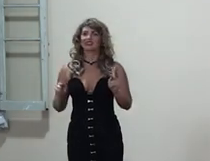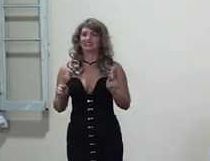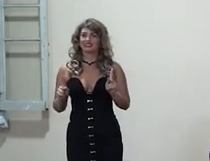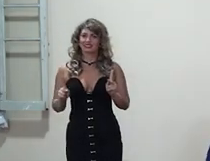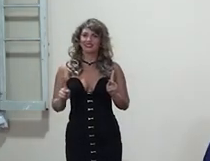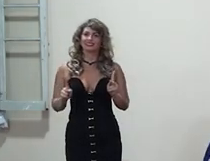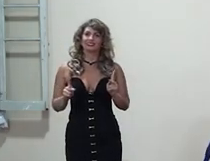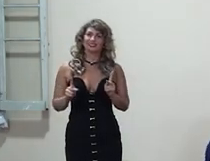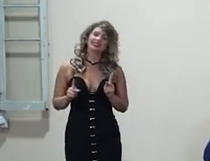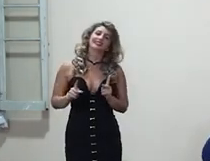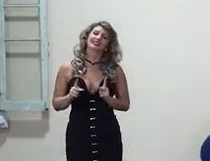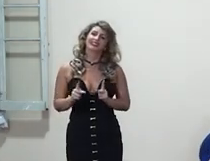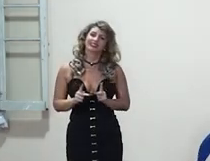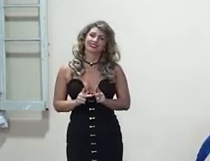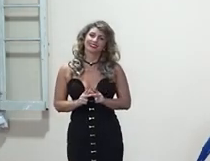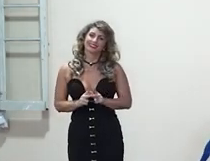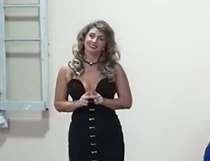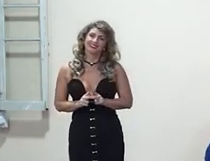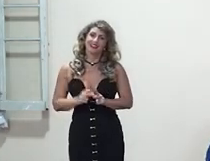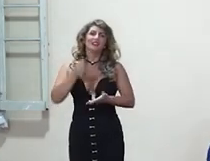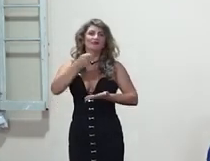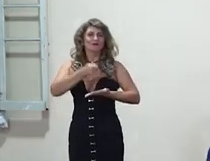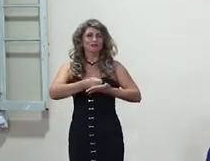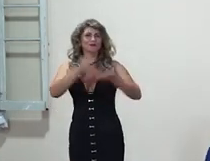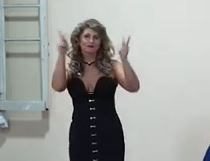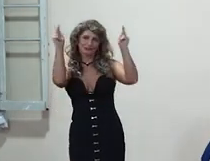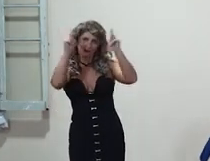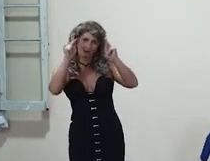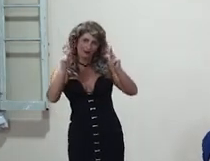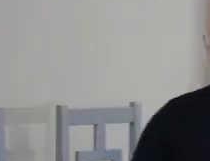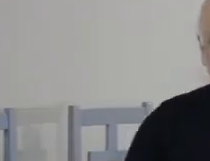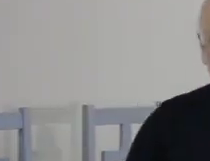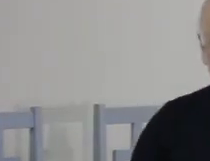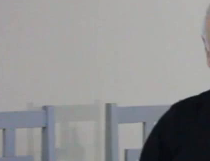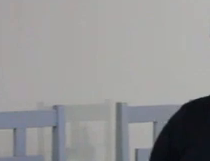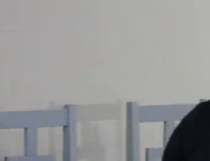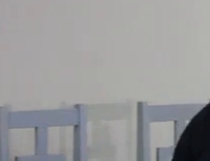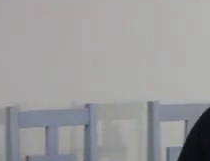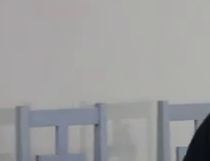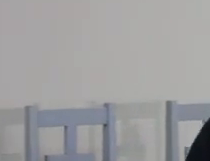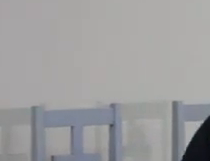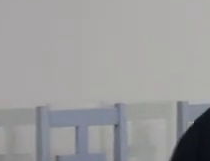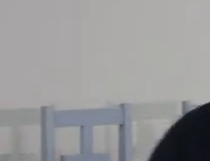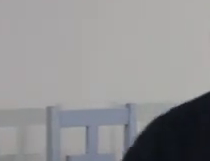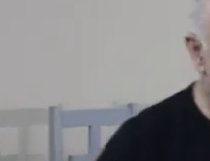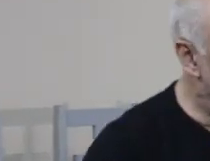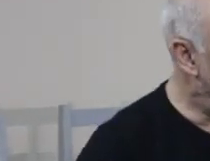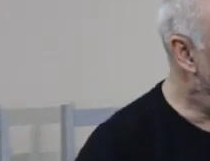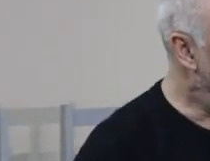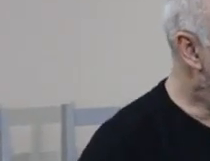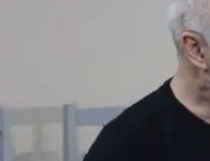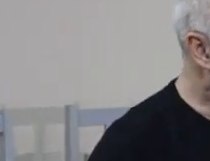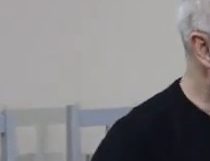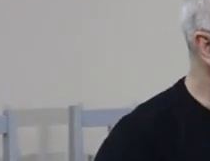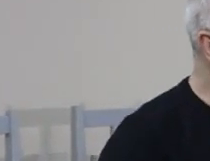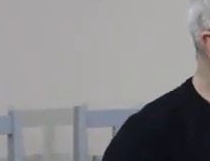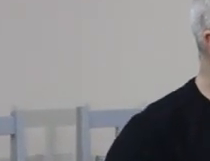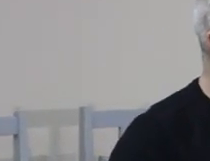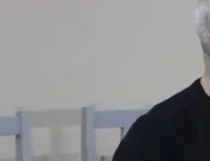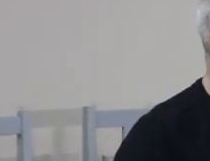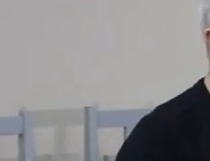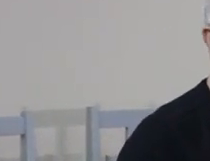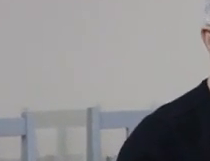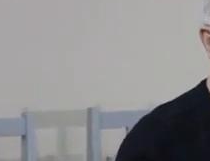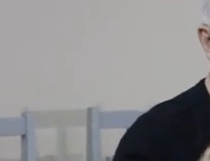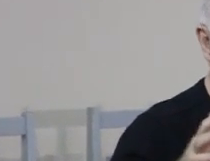inteiro, desde ontem. O Preço da Paz, eu tive a satisfação de trabalhar nessas duas produções. E